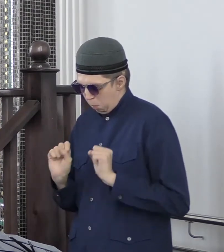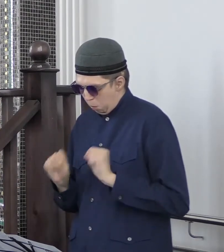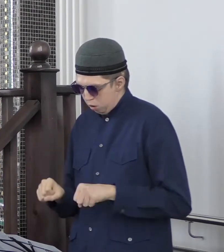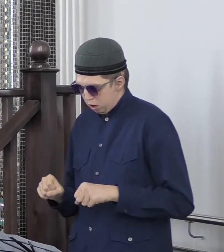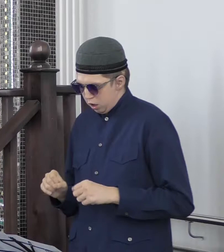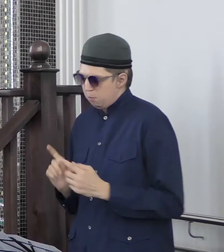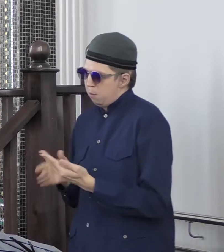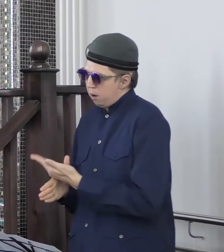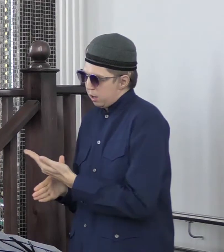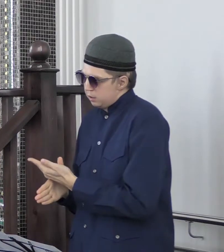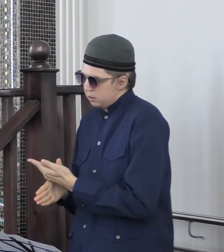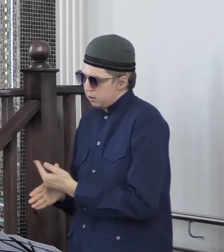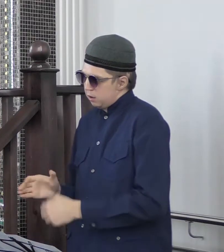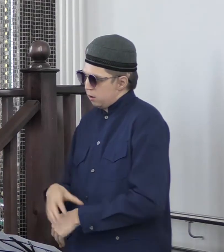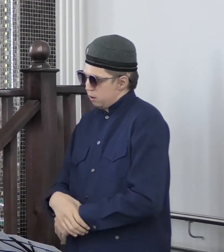Помоги